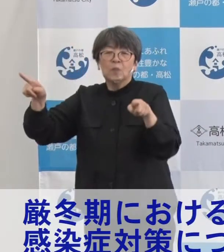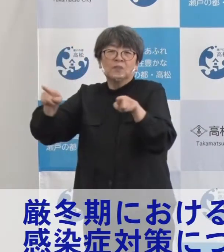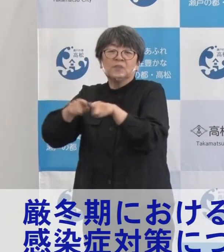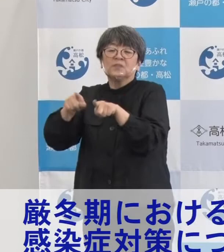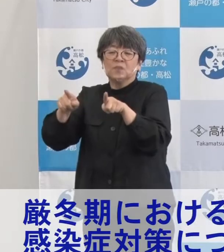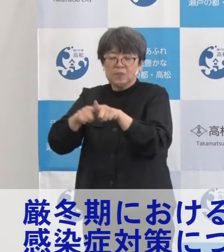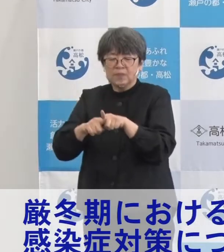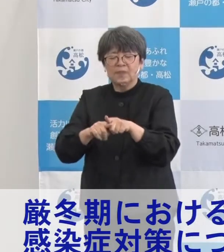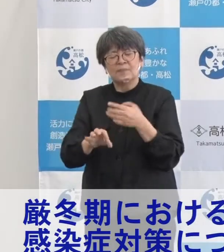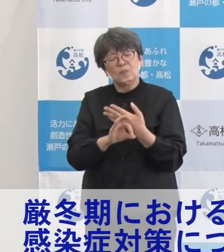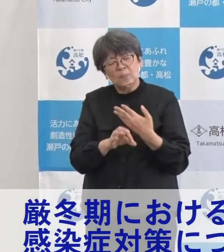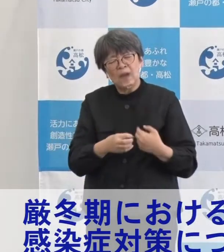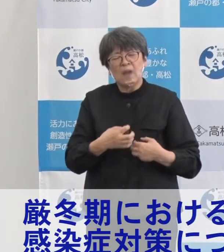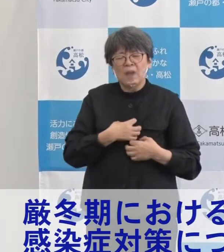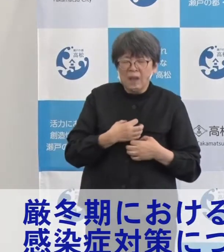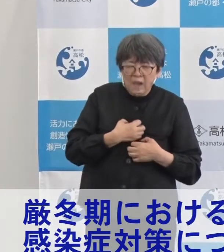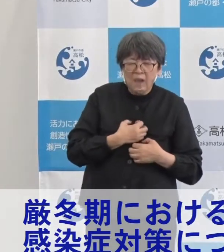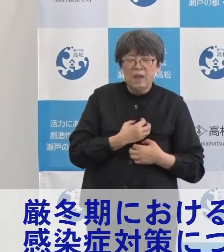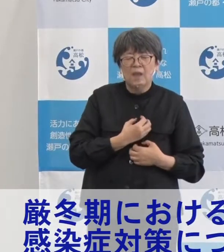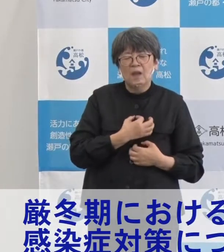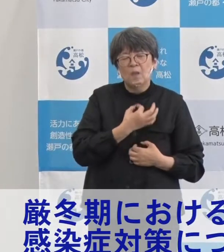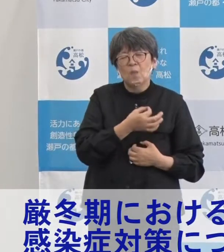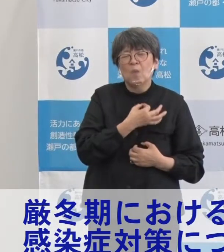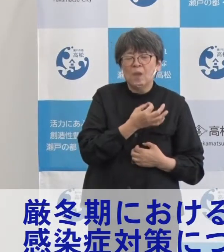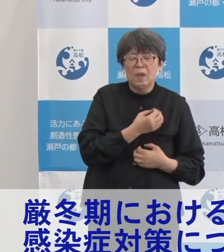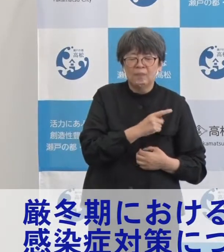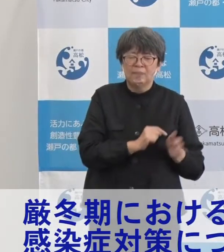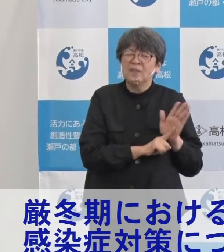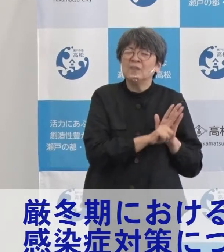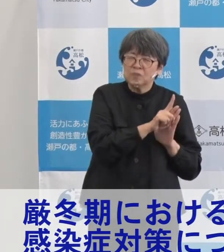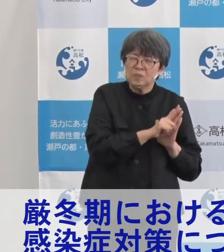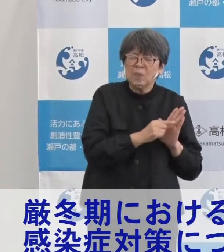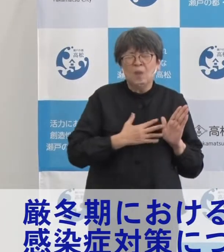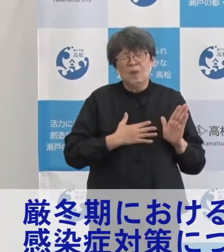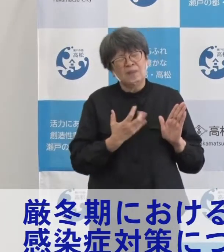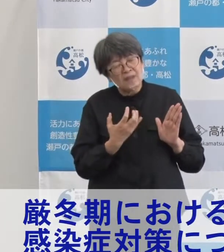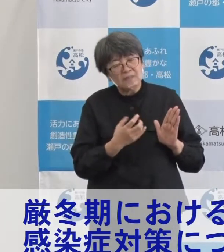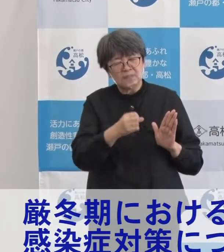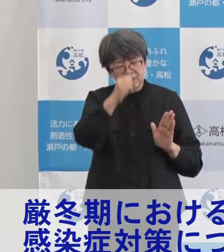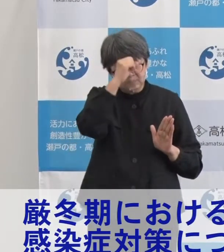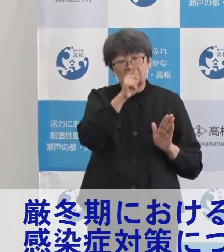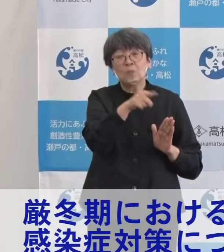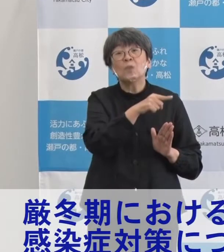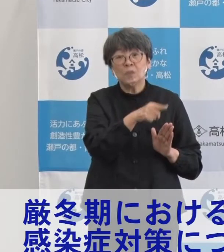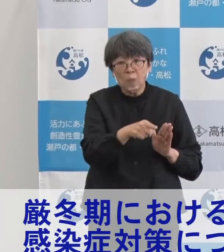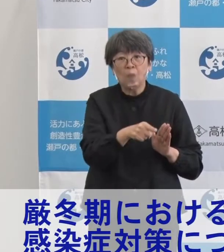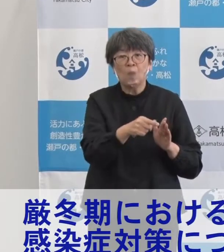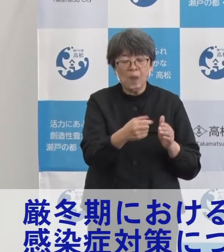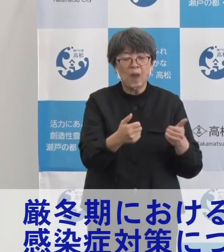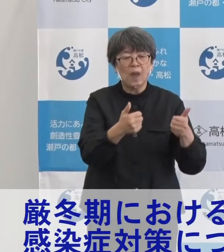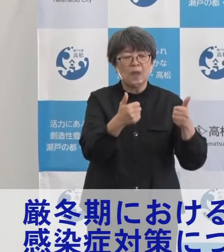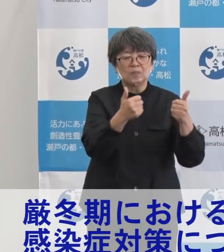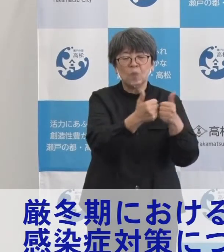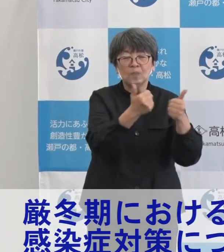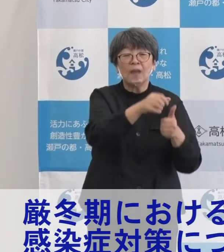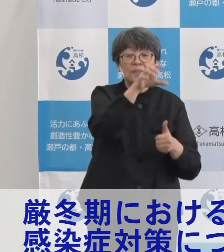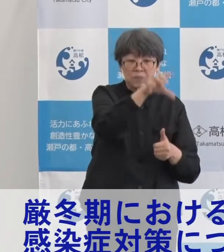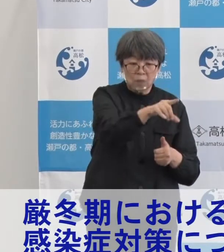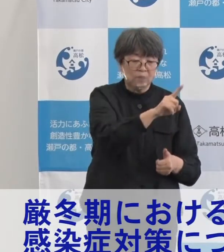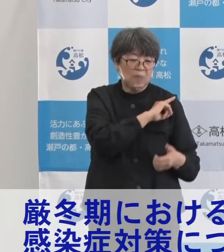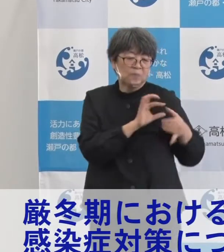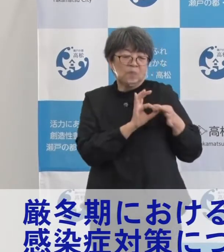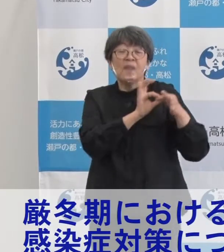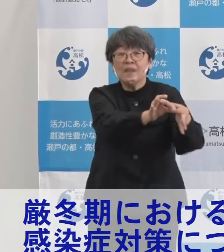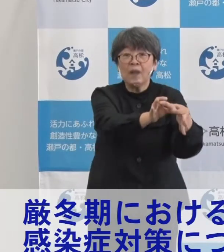症状のある方がこれまではき国家車帰国者接触者相談センターを介した上で検査を